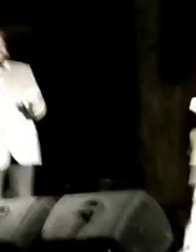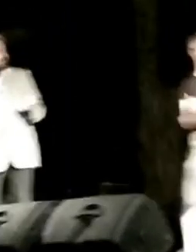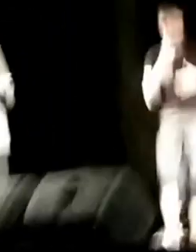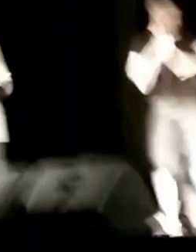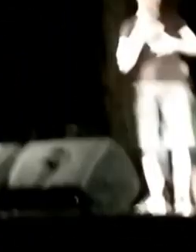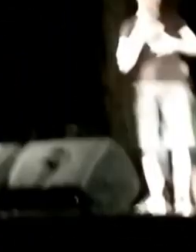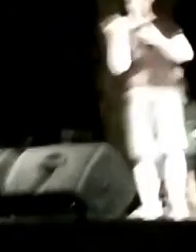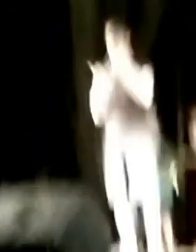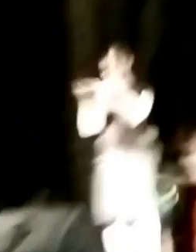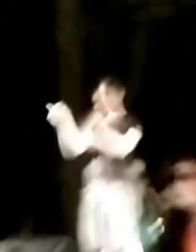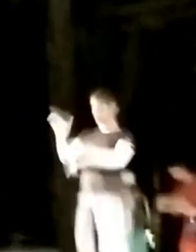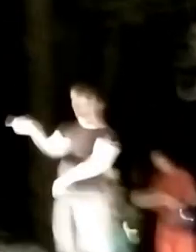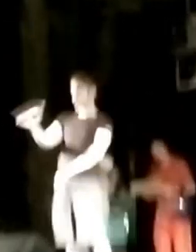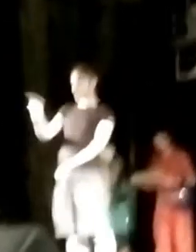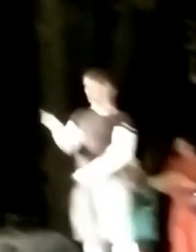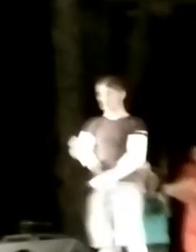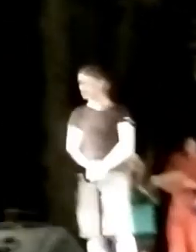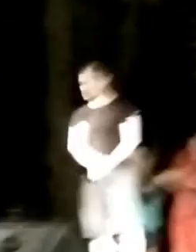problema.